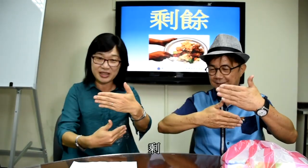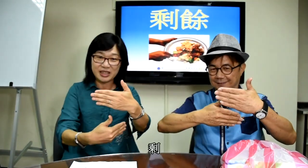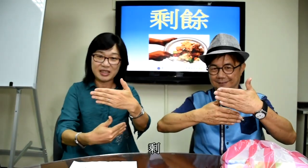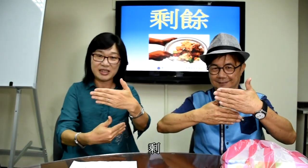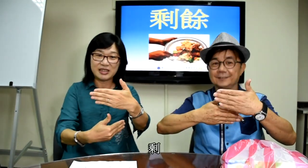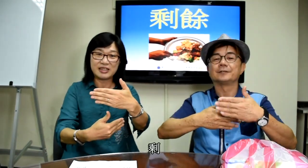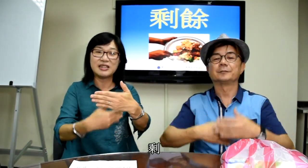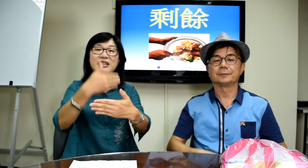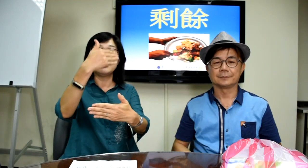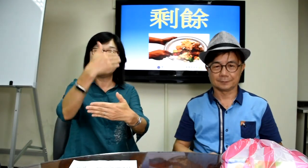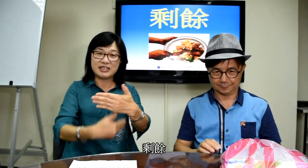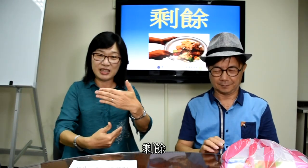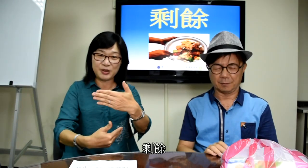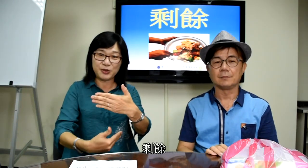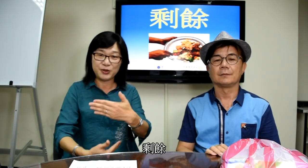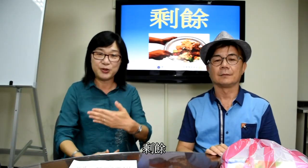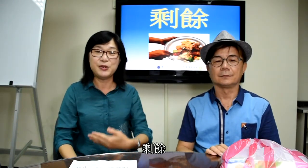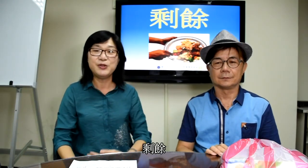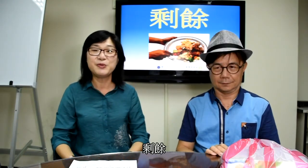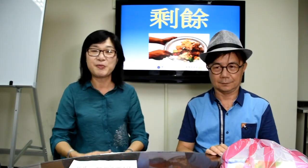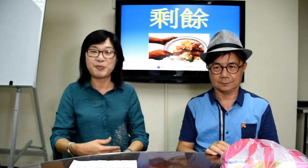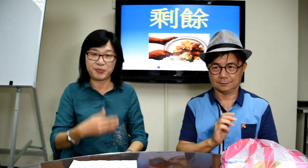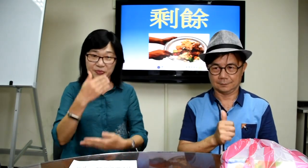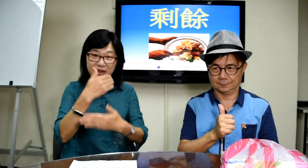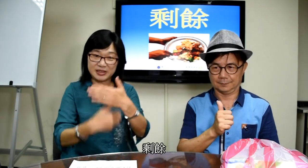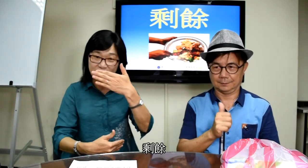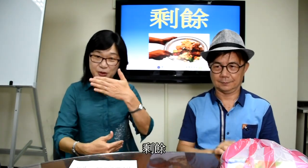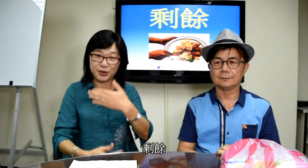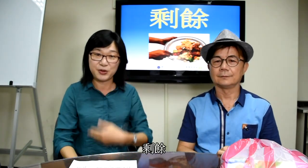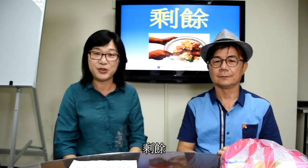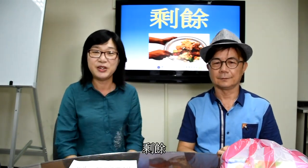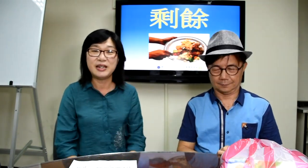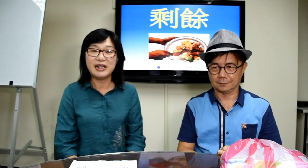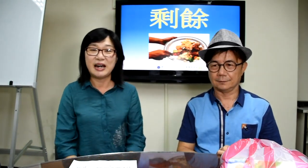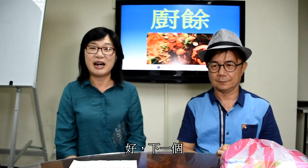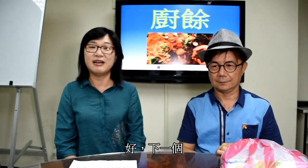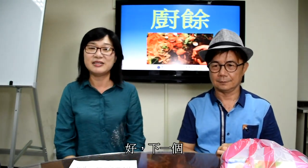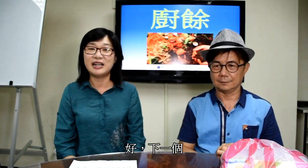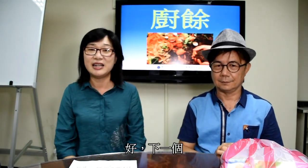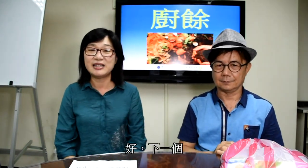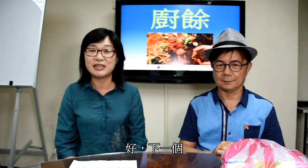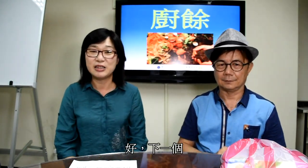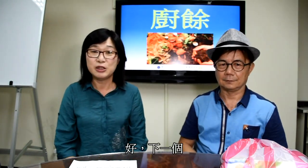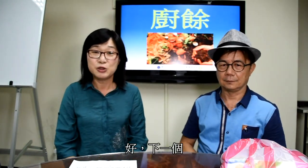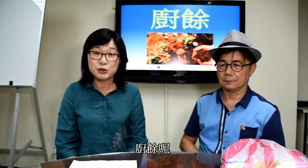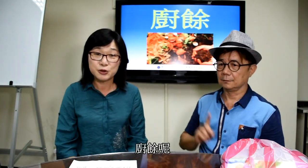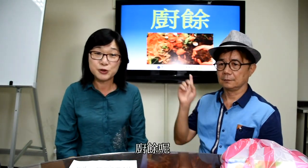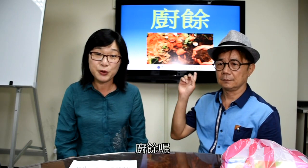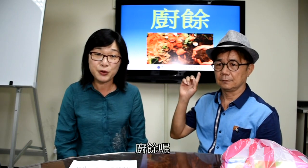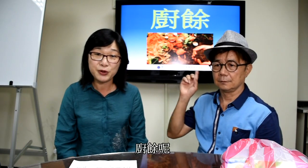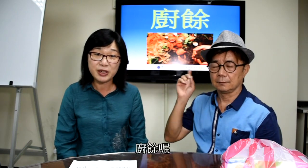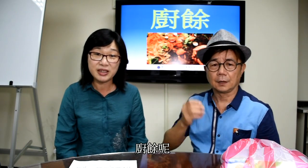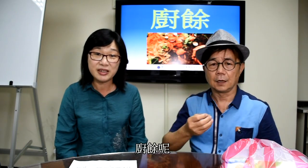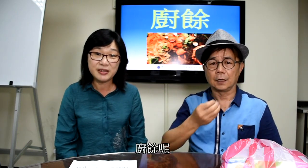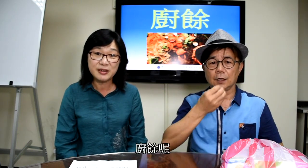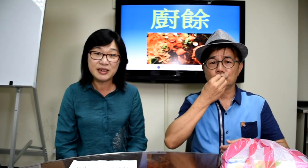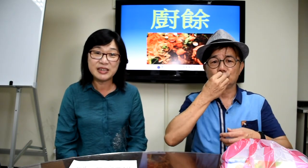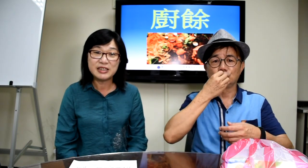剩，剩余，剩余。好，下一个，厨余呢？